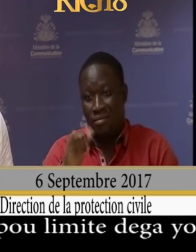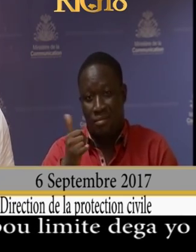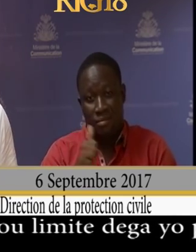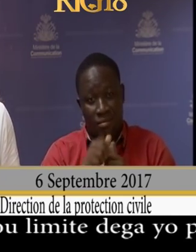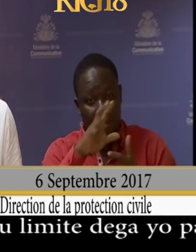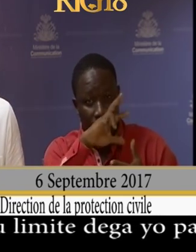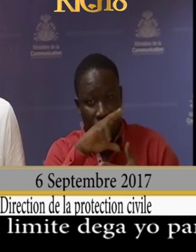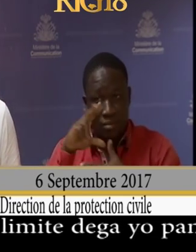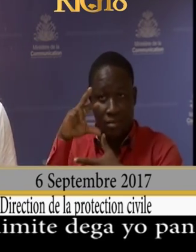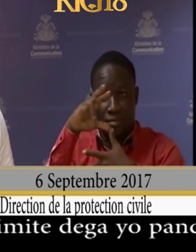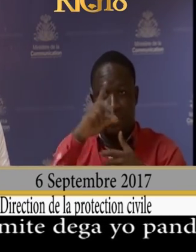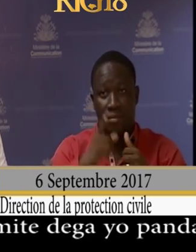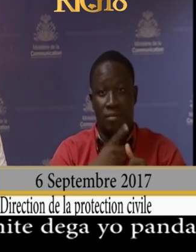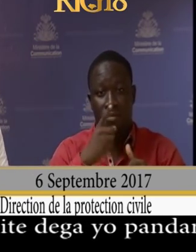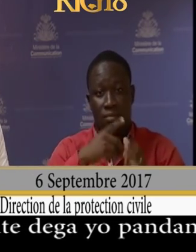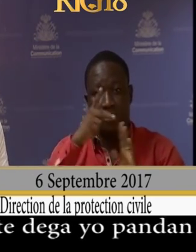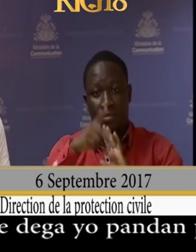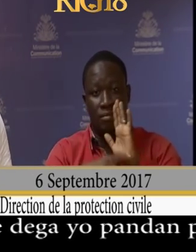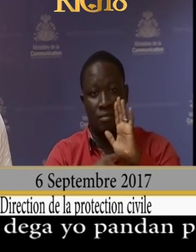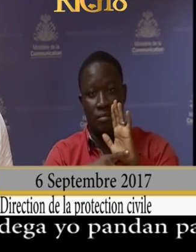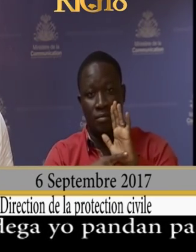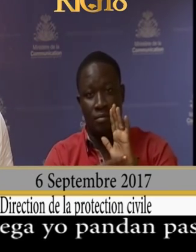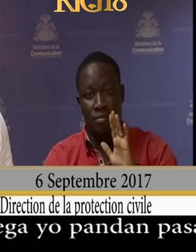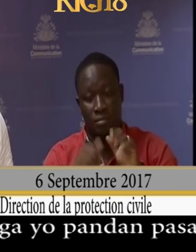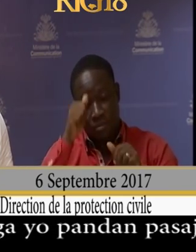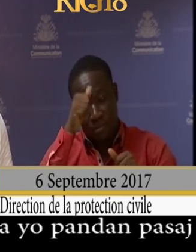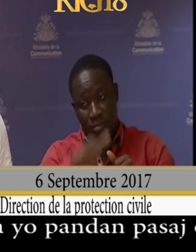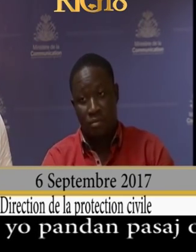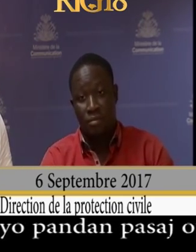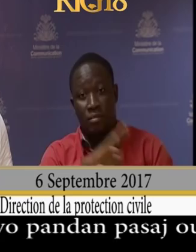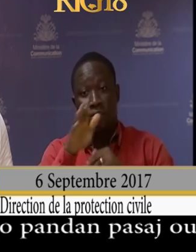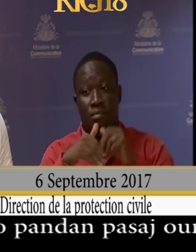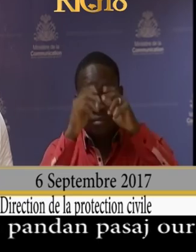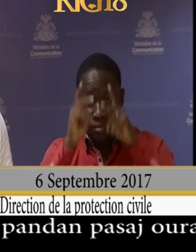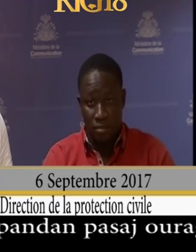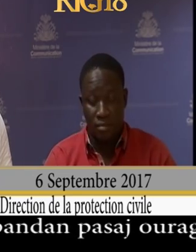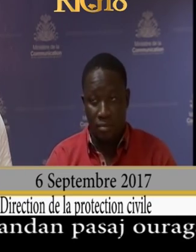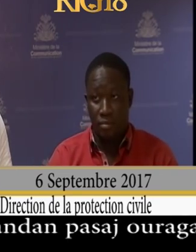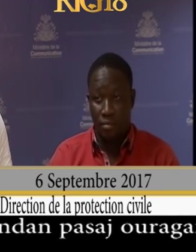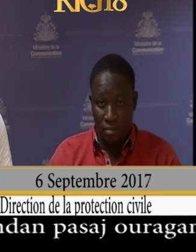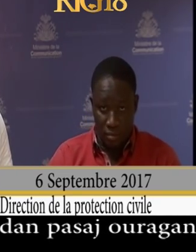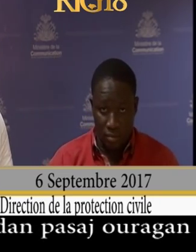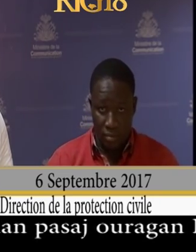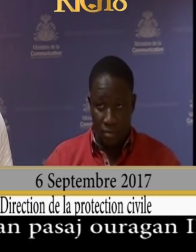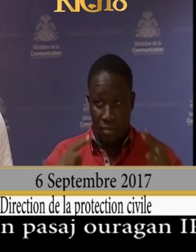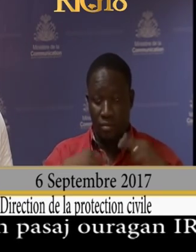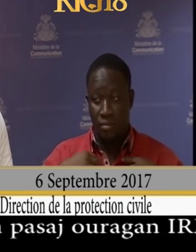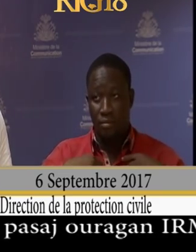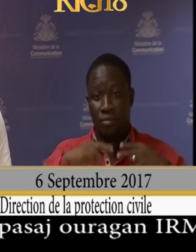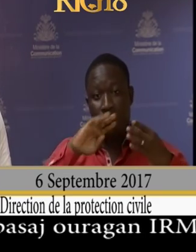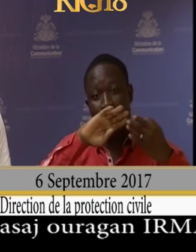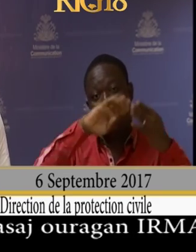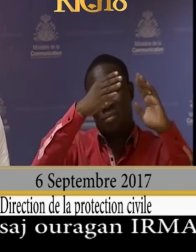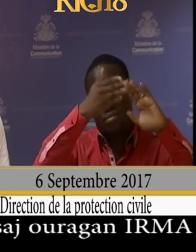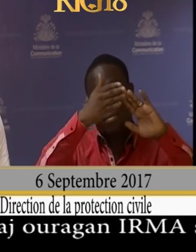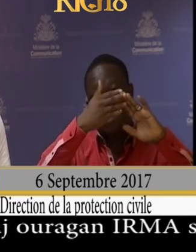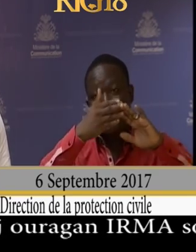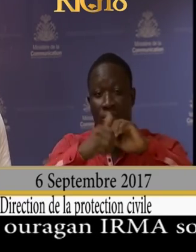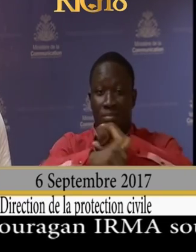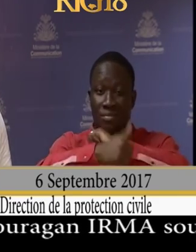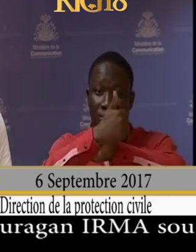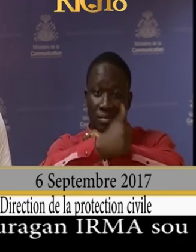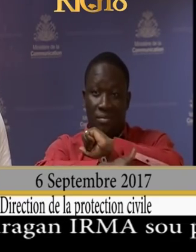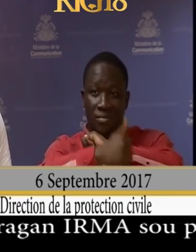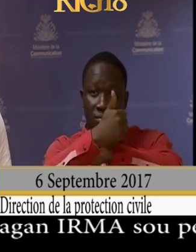fait là. Premier consigne que m'bra renforcer que m'bra rappeler c'est que tout monde qui était dans zone à risque, tout monde qui était dans zone qui était